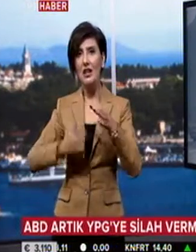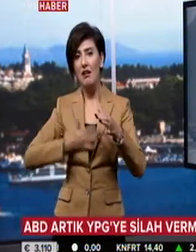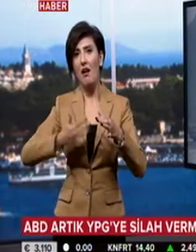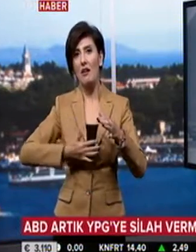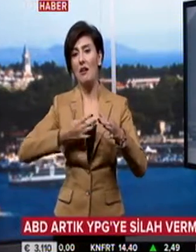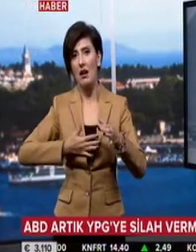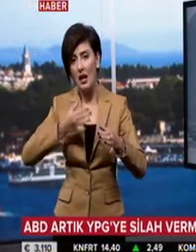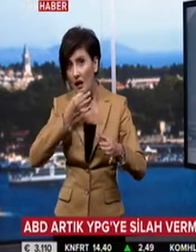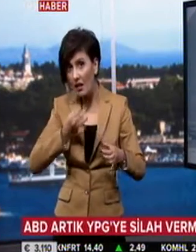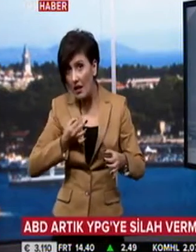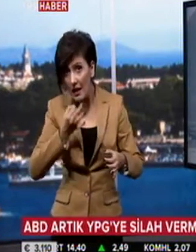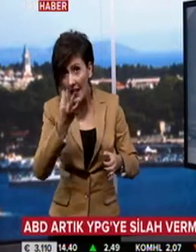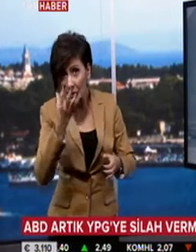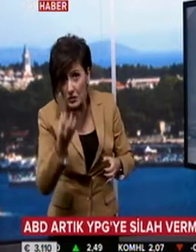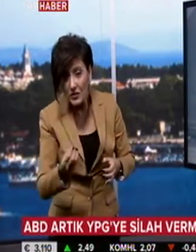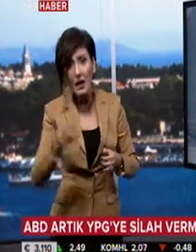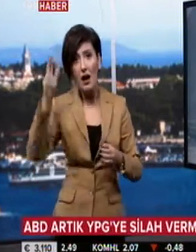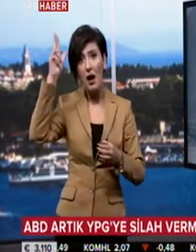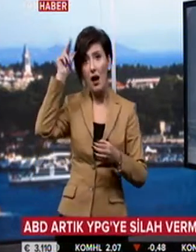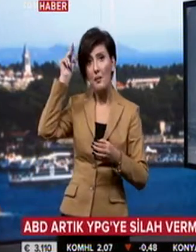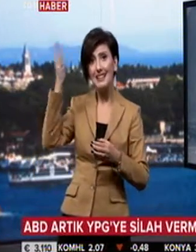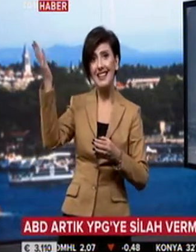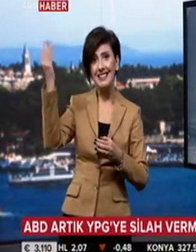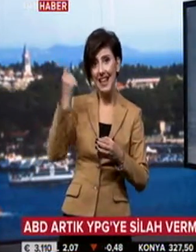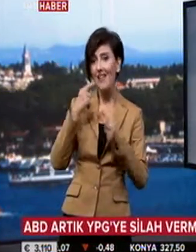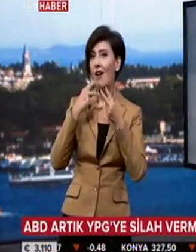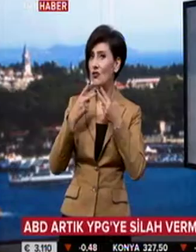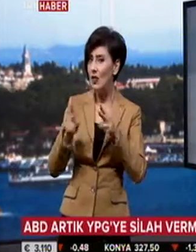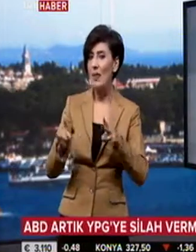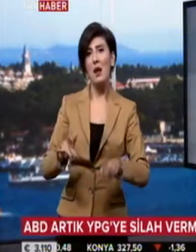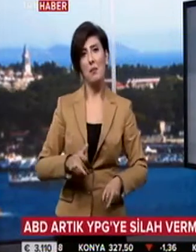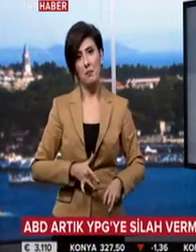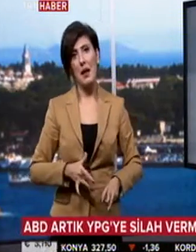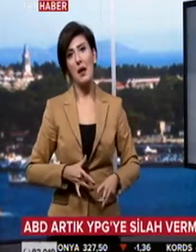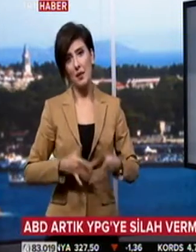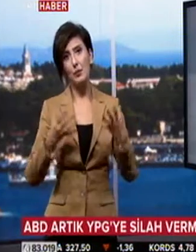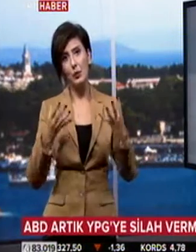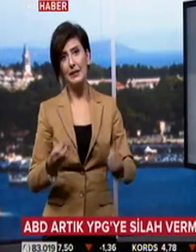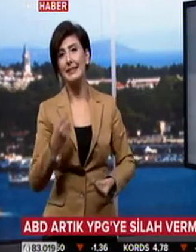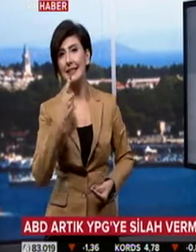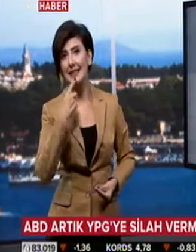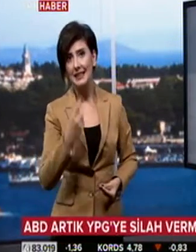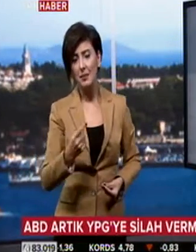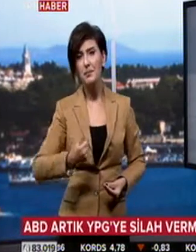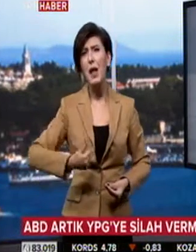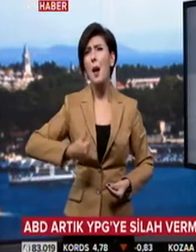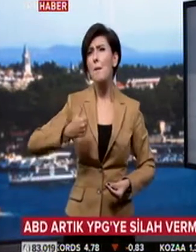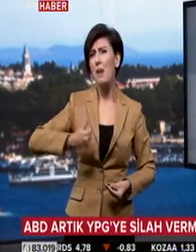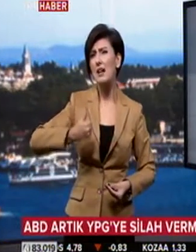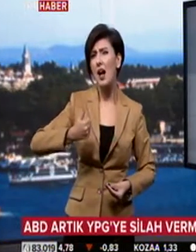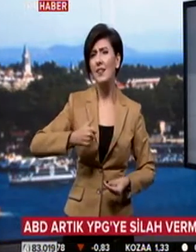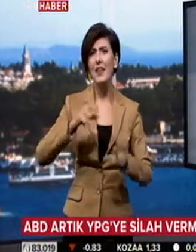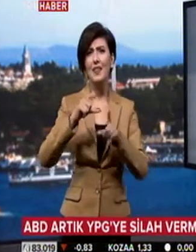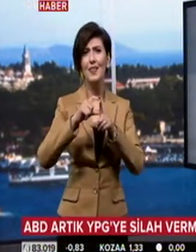ilişkin kaygılarını iletmişti. Amerika Birleşik Devletleri'nden gelen açıklamalar memnuniyet verici, dedi.